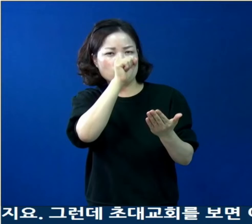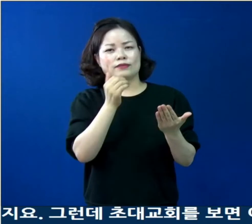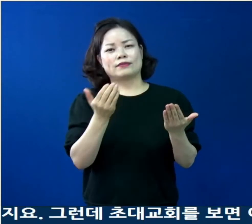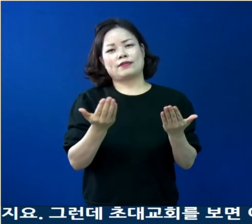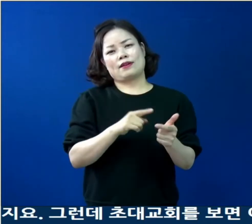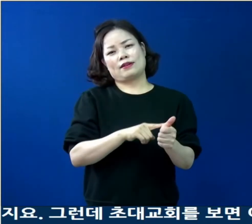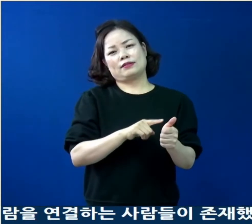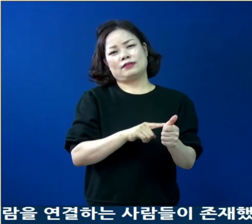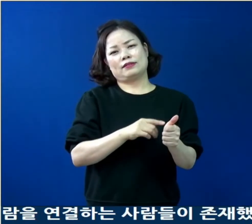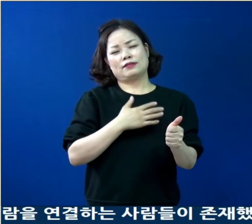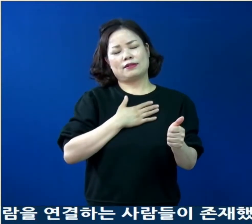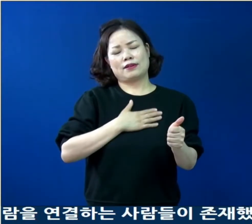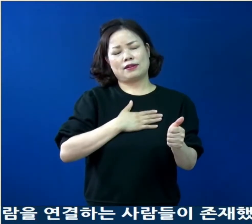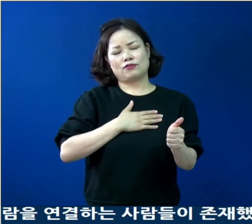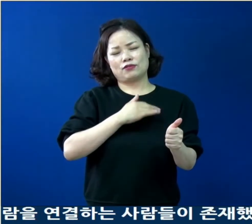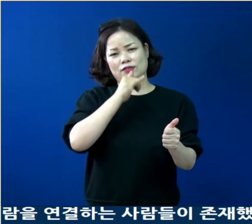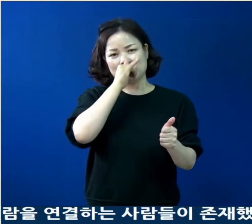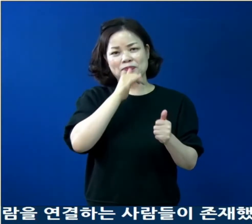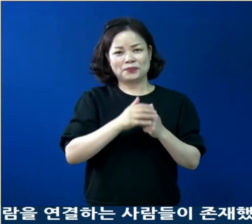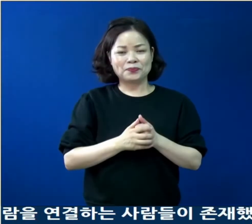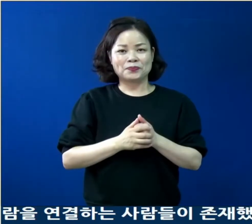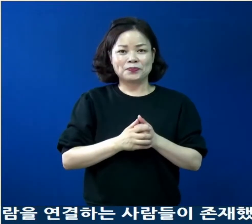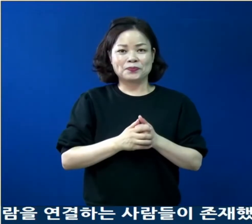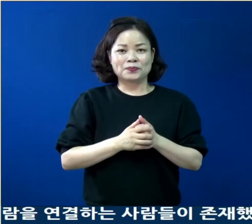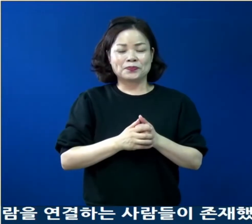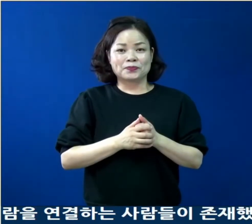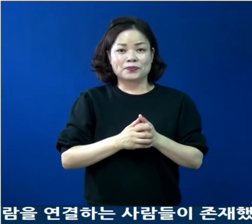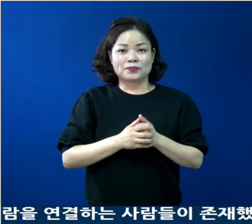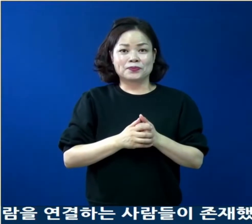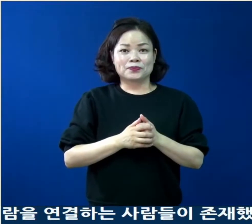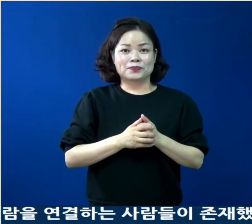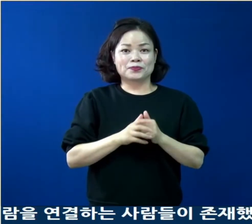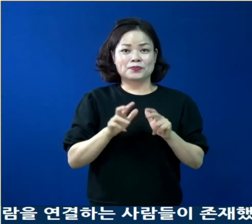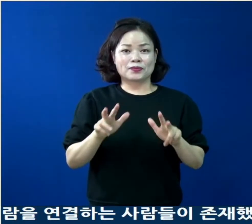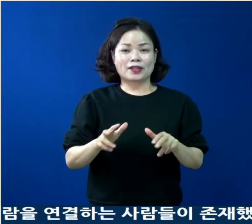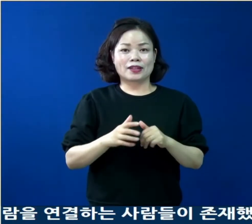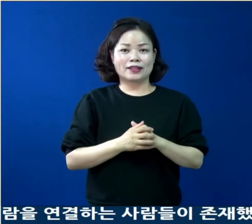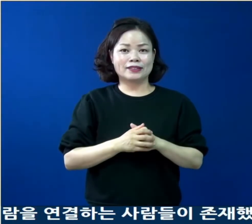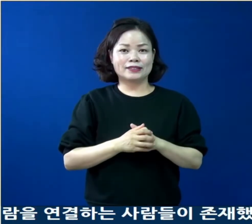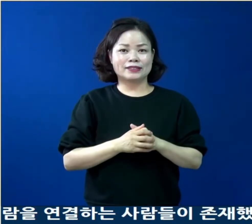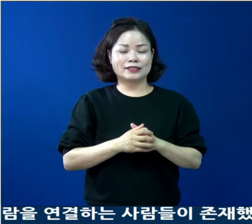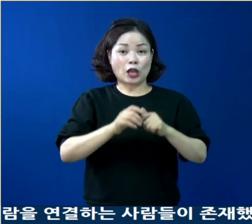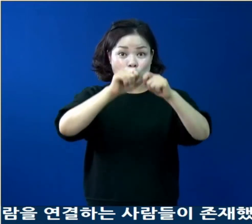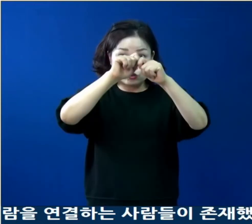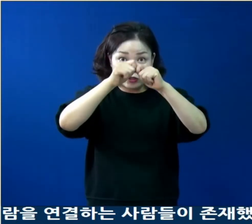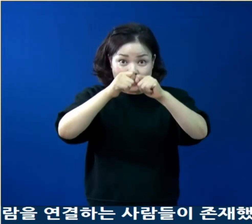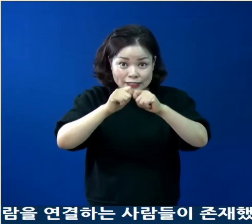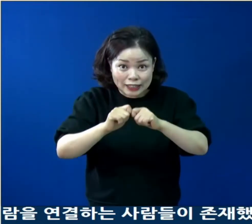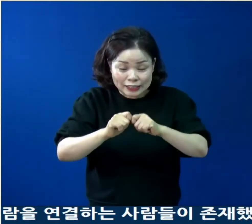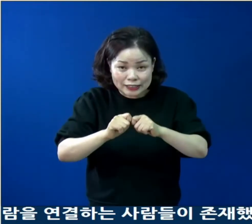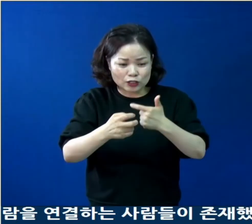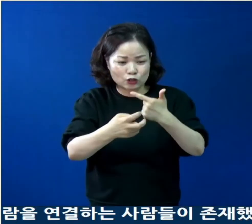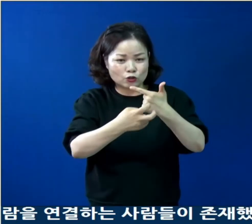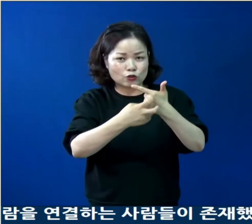했는지 우리가 알 수 있게 되는 겁니다. 자, 이제 조금 이제 구체적인 누가의 모습을 그동안